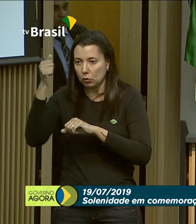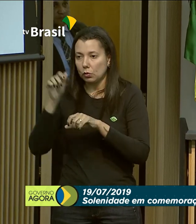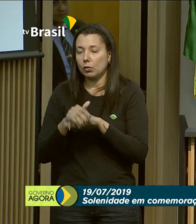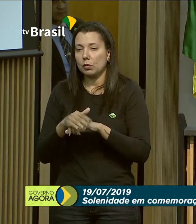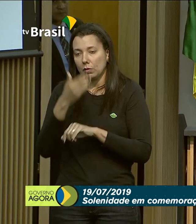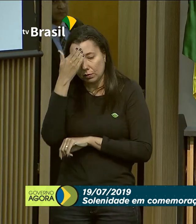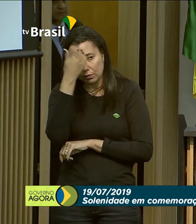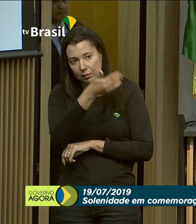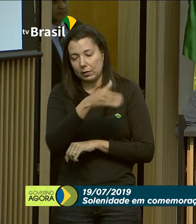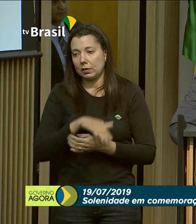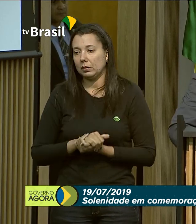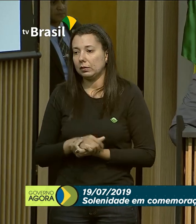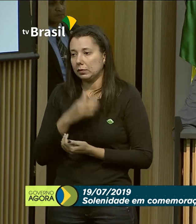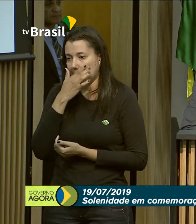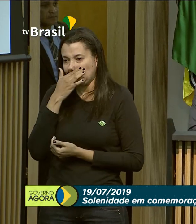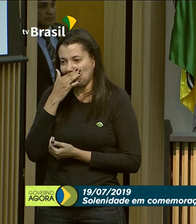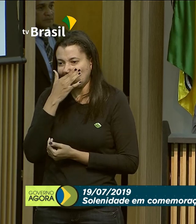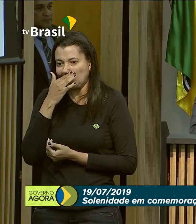obrigado.